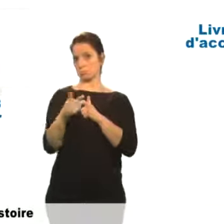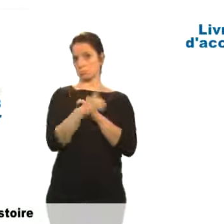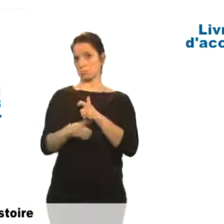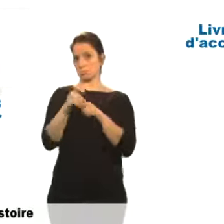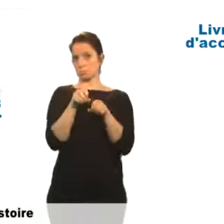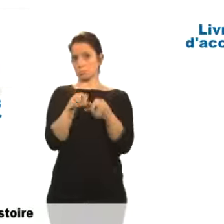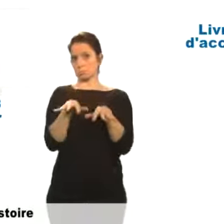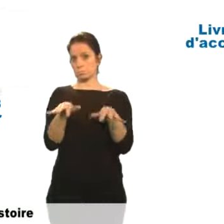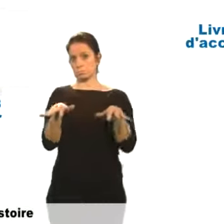département.